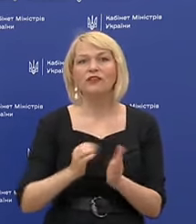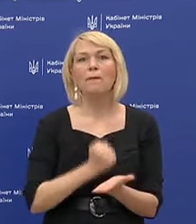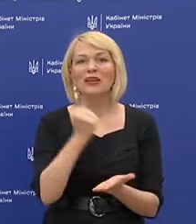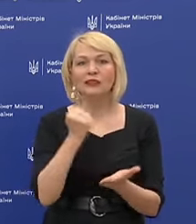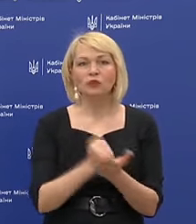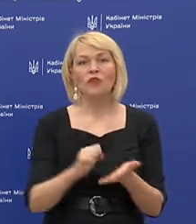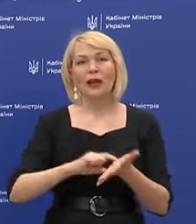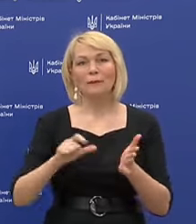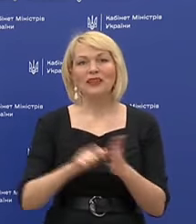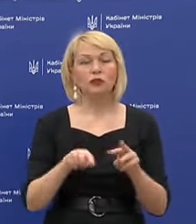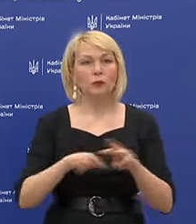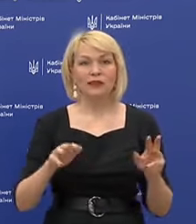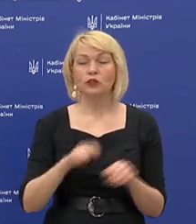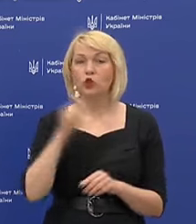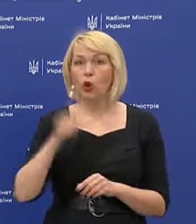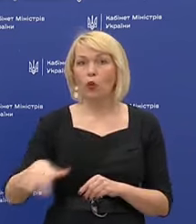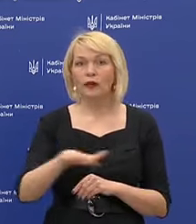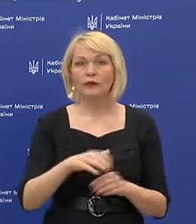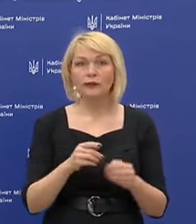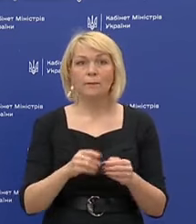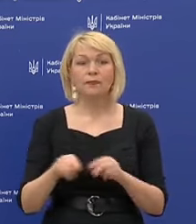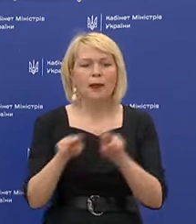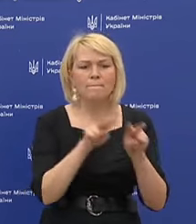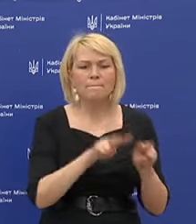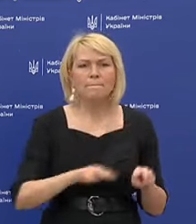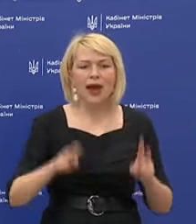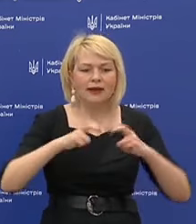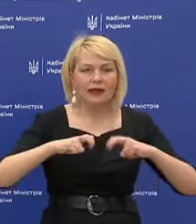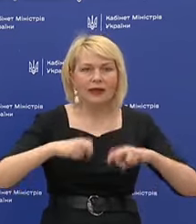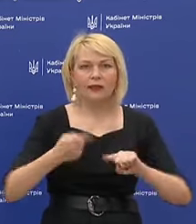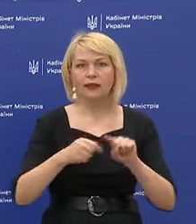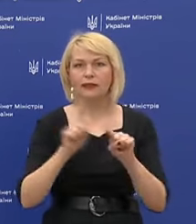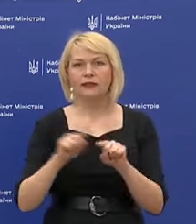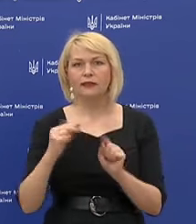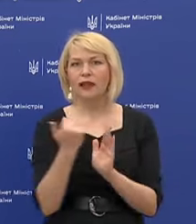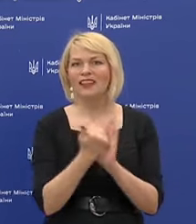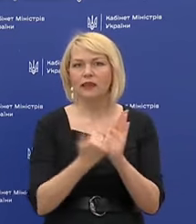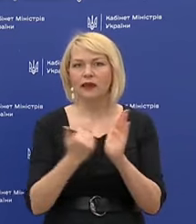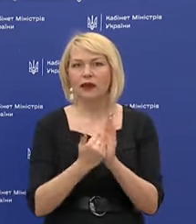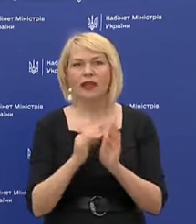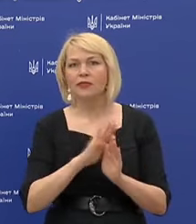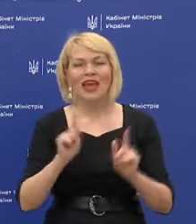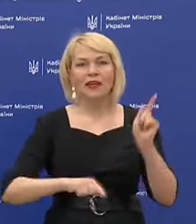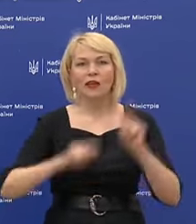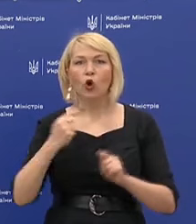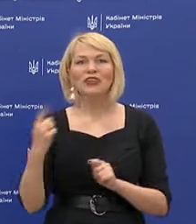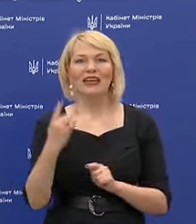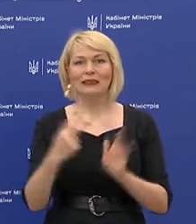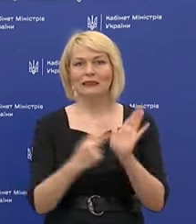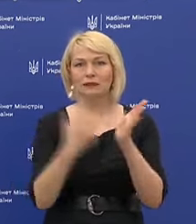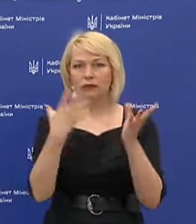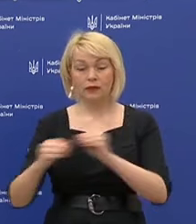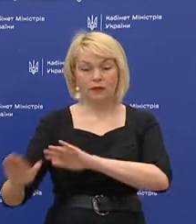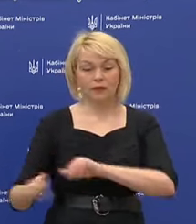постанові Кабінету міністрів України. Переглядаються ці індикатори не рідше, ніж один раз на 7 днів. У той же